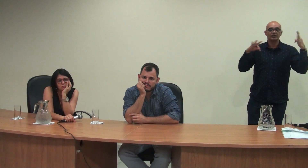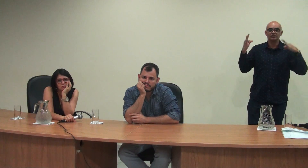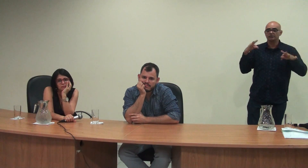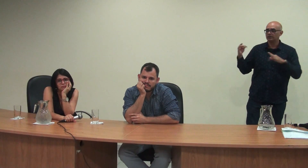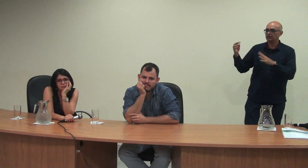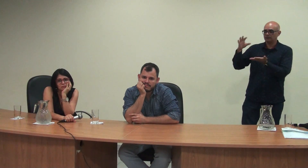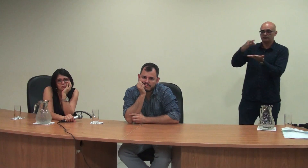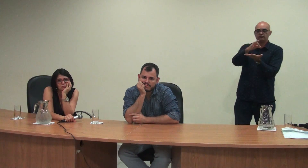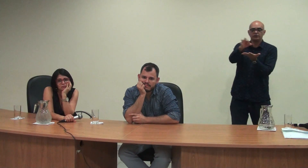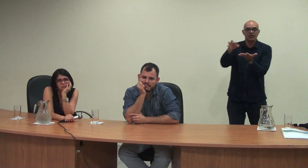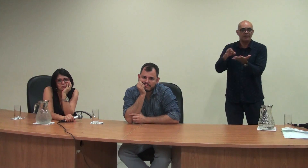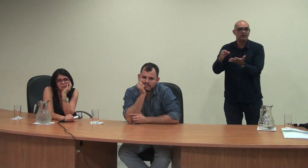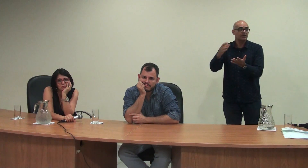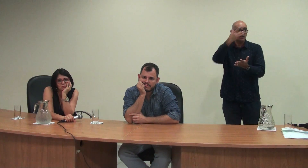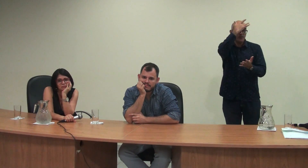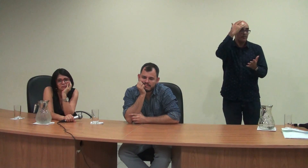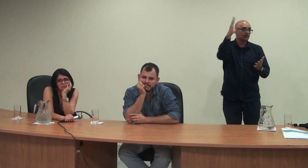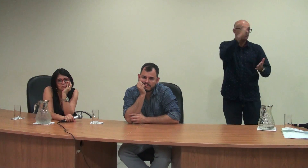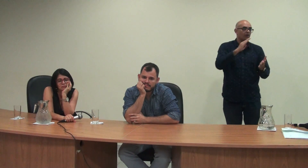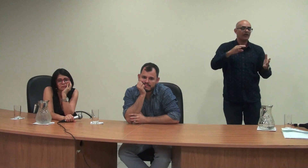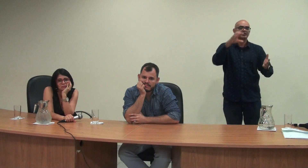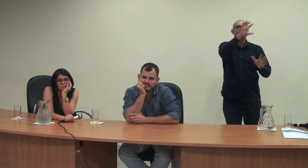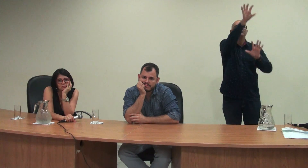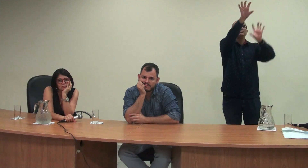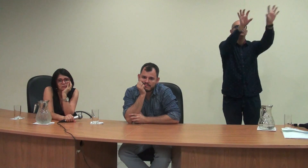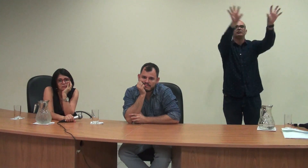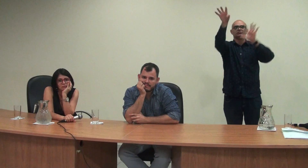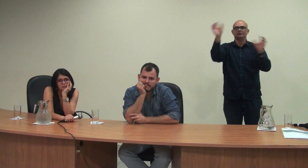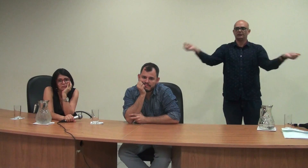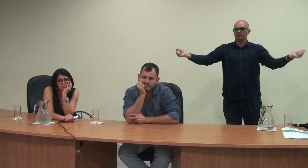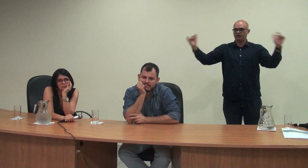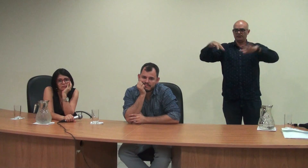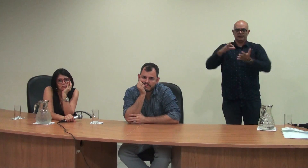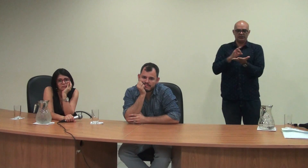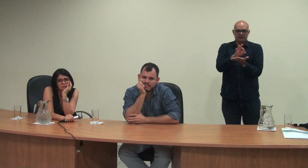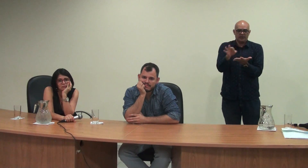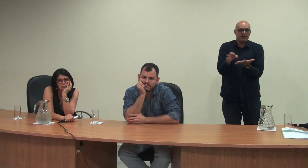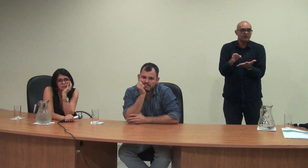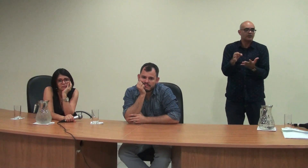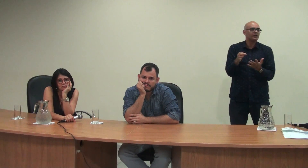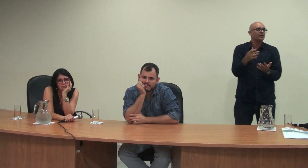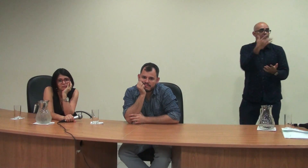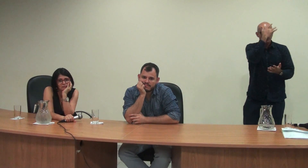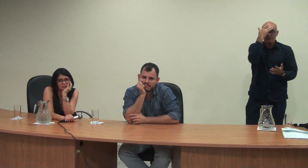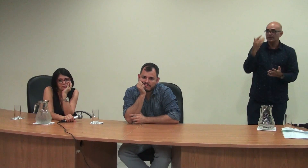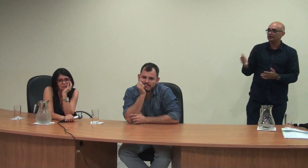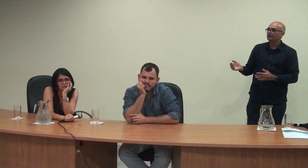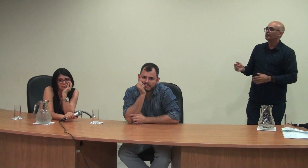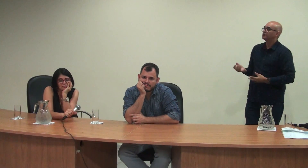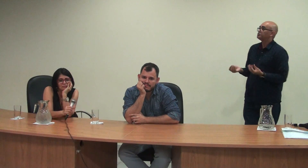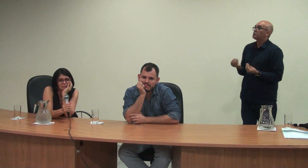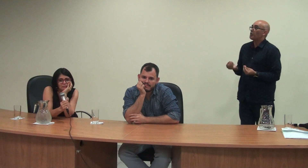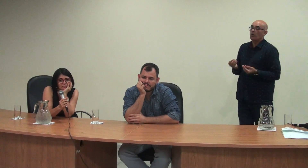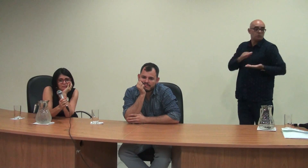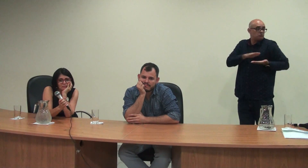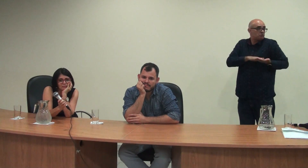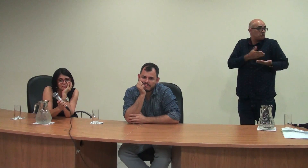várias regiões do Brasil e de vários países. Hoje, como guia de turismo em Diamantina, eu não vejo